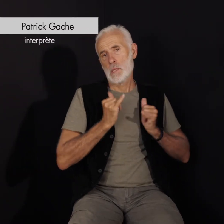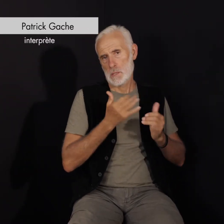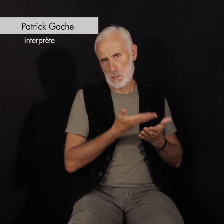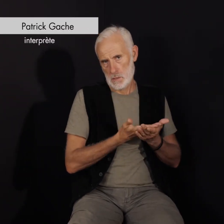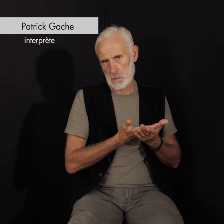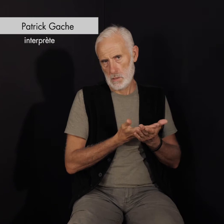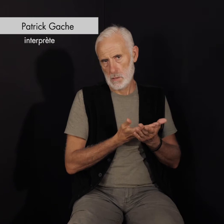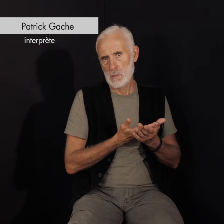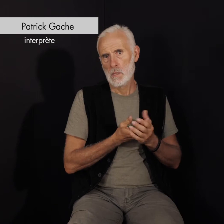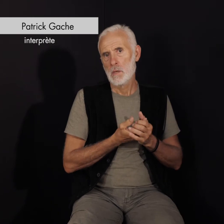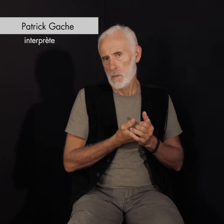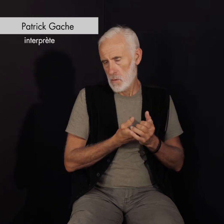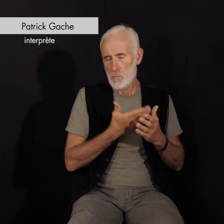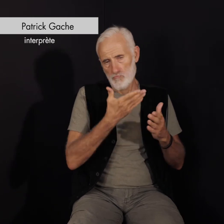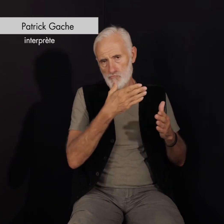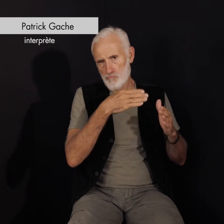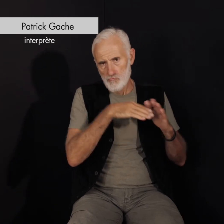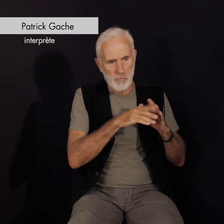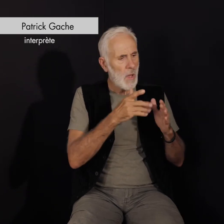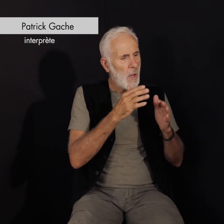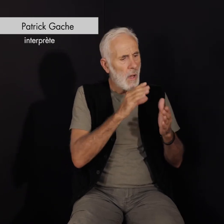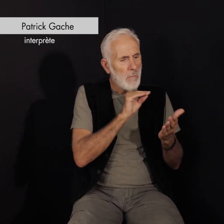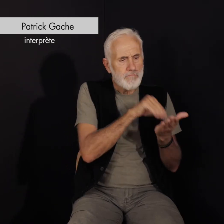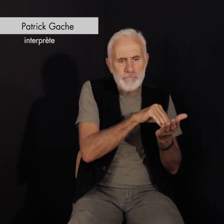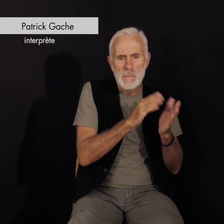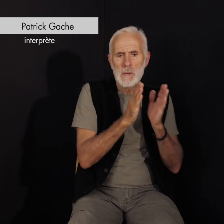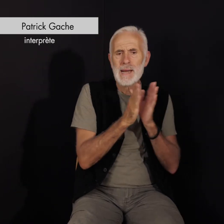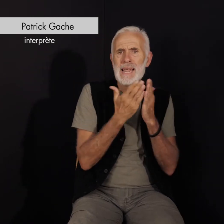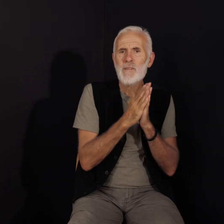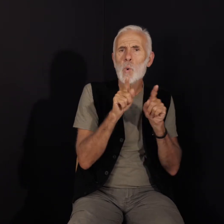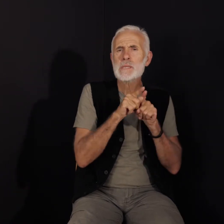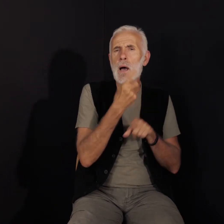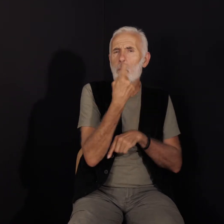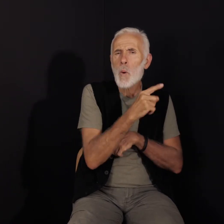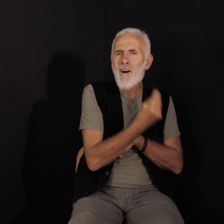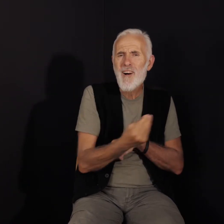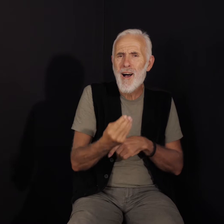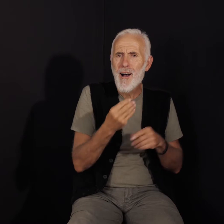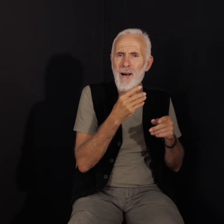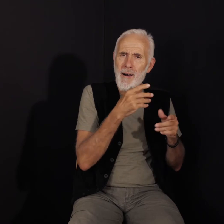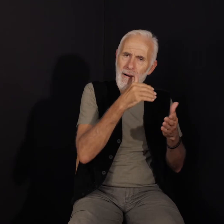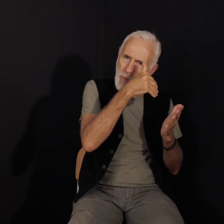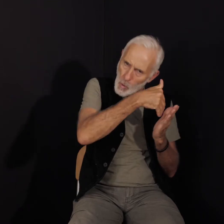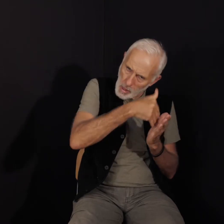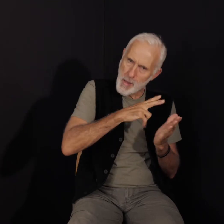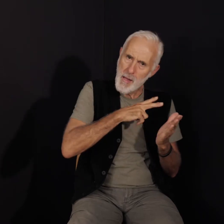notamment chez Milan Presse, donc dans des magazines comme Toboggan, Mort de lire, Histoire pour les petits, j'en